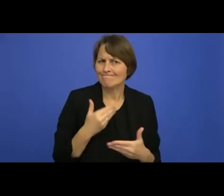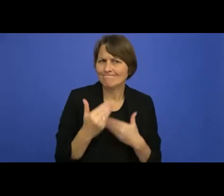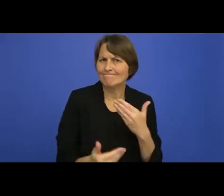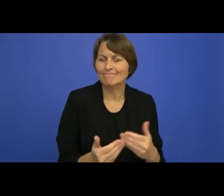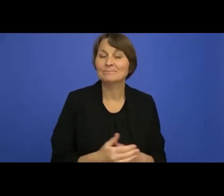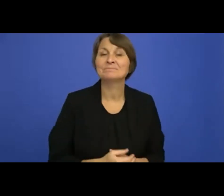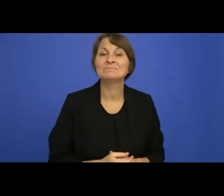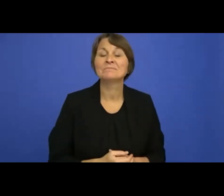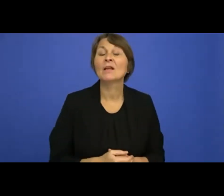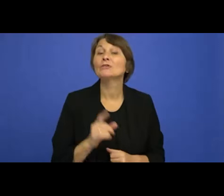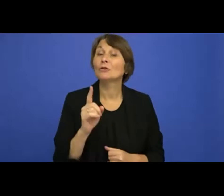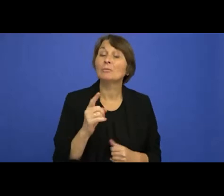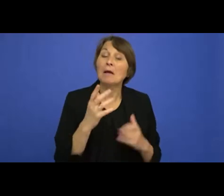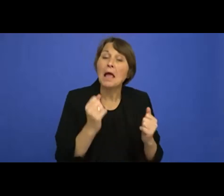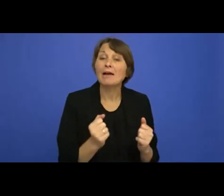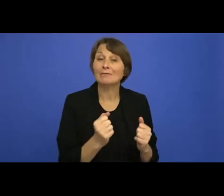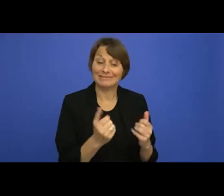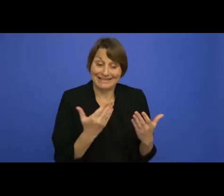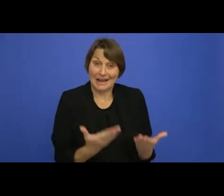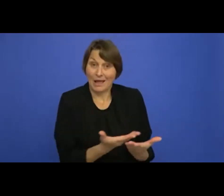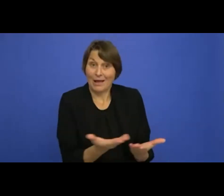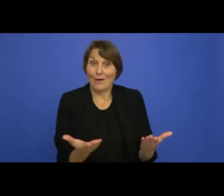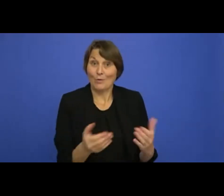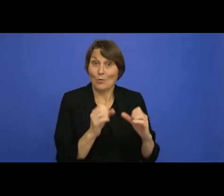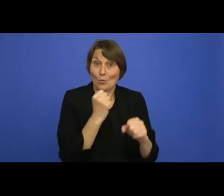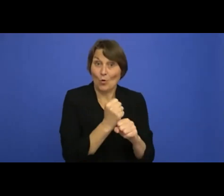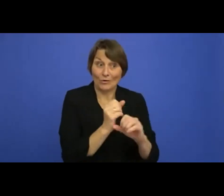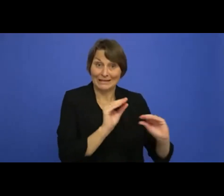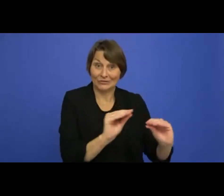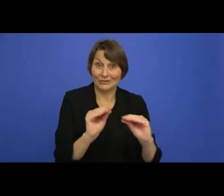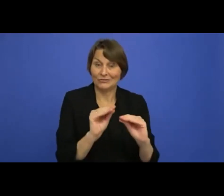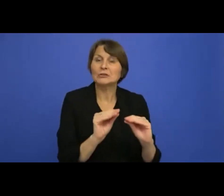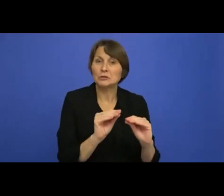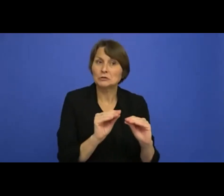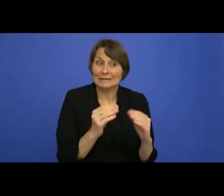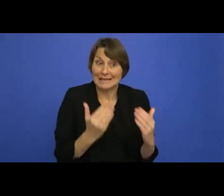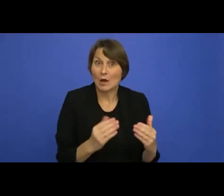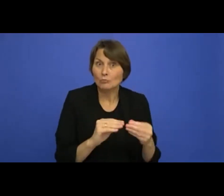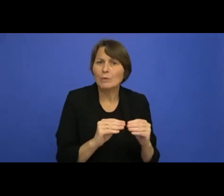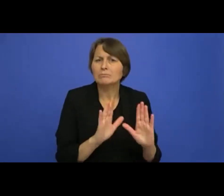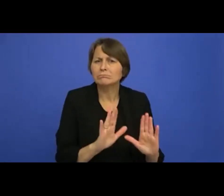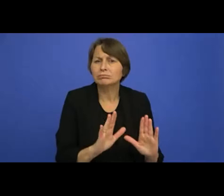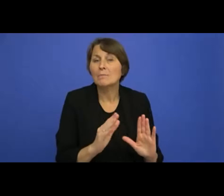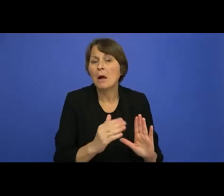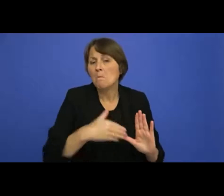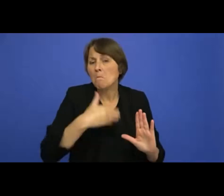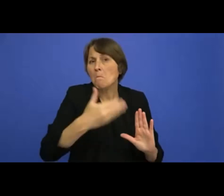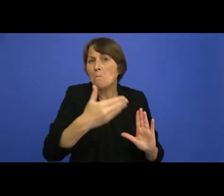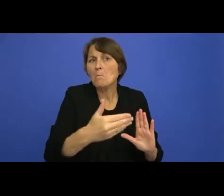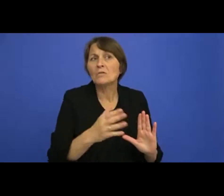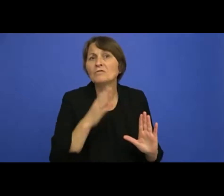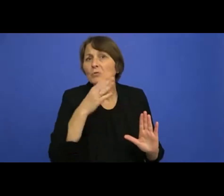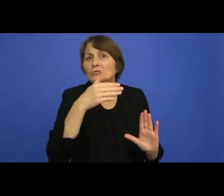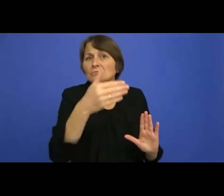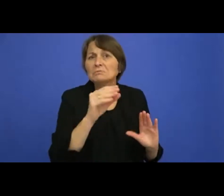un problème non seulement pour ceux qui sont en train d'être formés à l'heure actuelle sur le terrain, mais pour ceux aussi qui seront